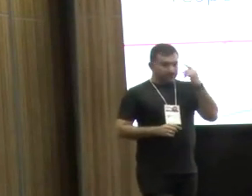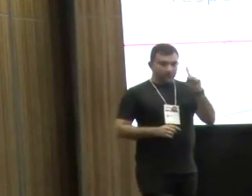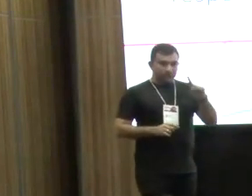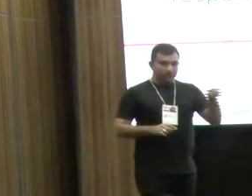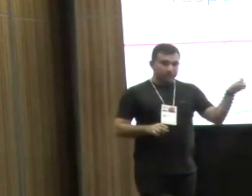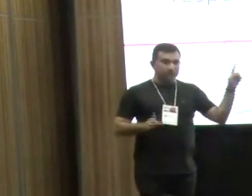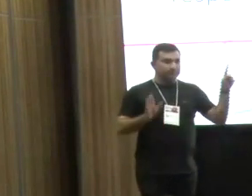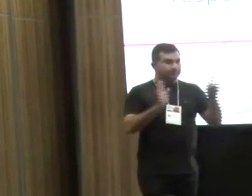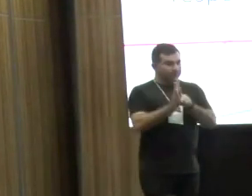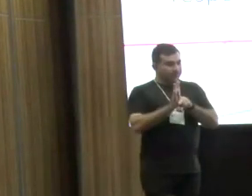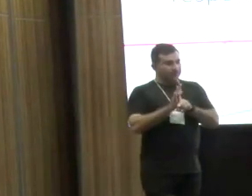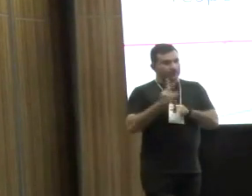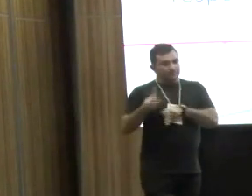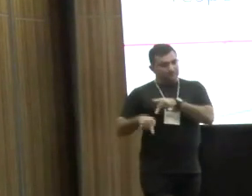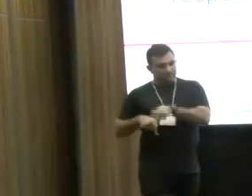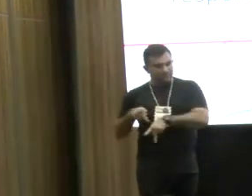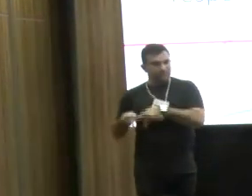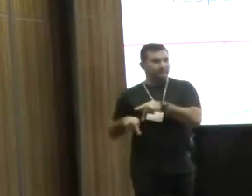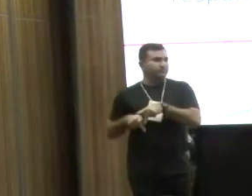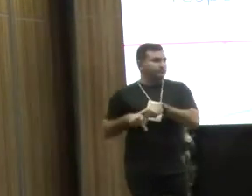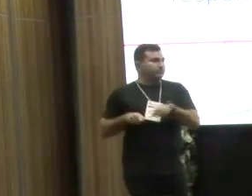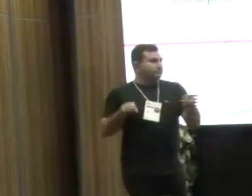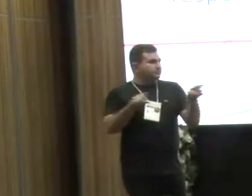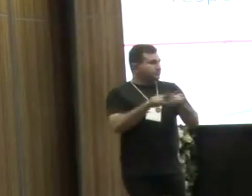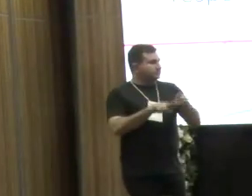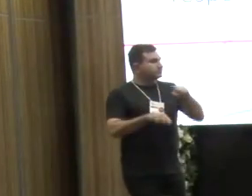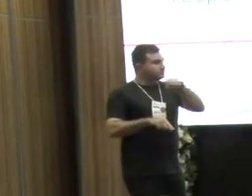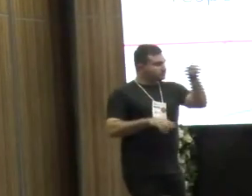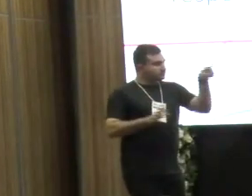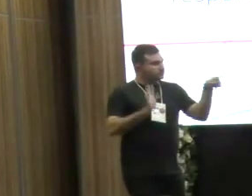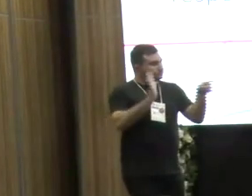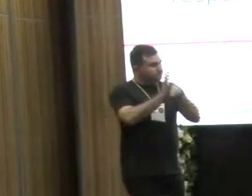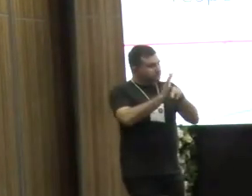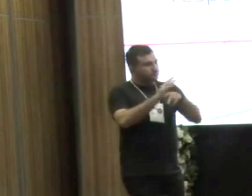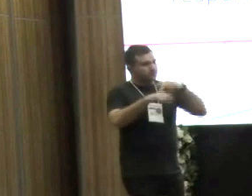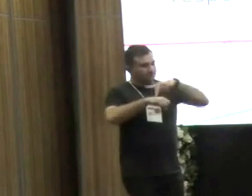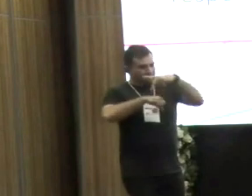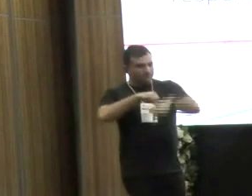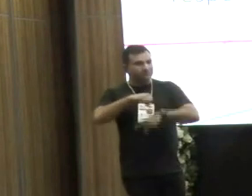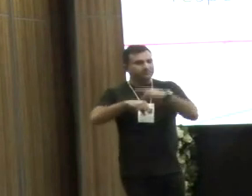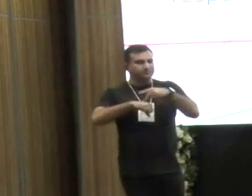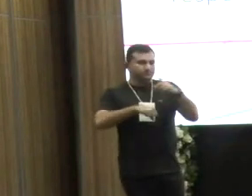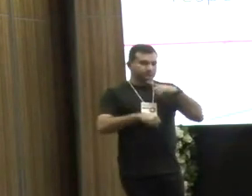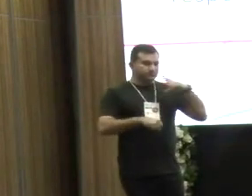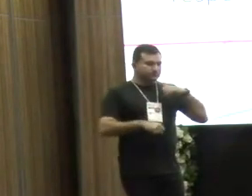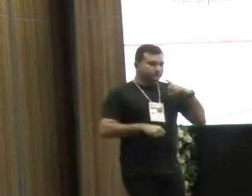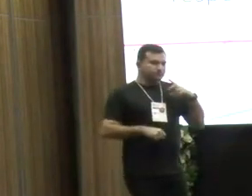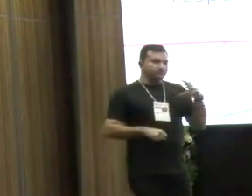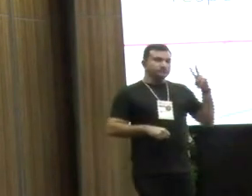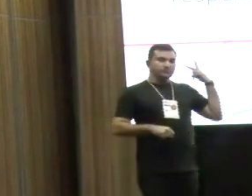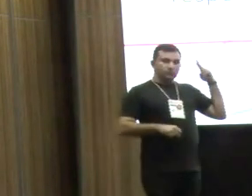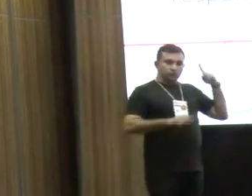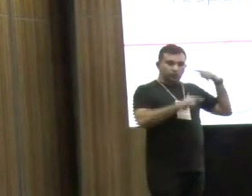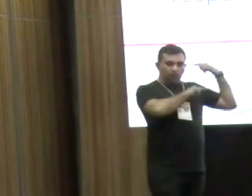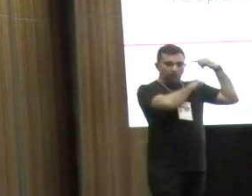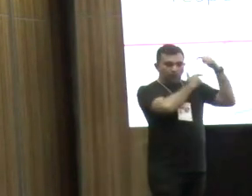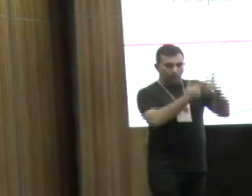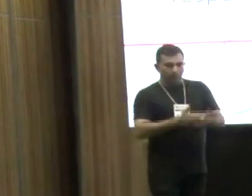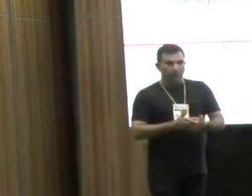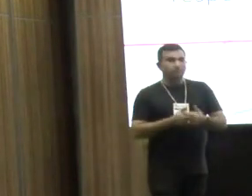povo e que você pertence a um país que tem história. Porque senão a gente